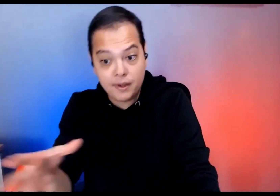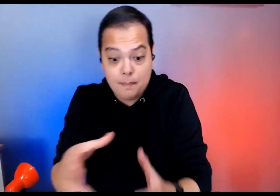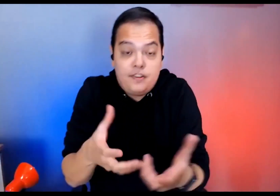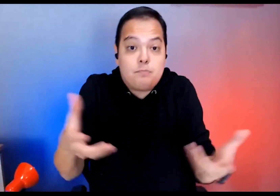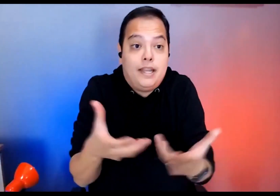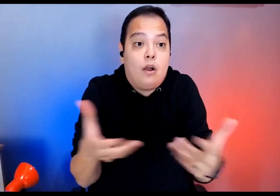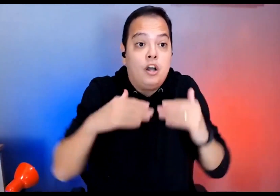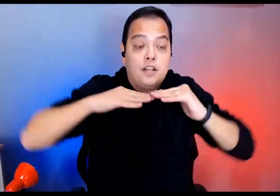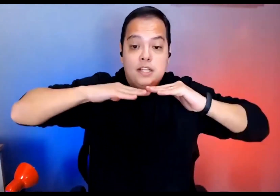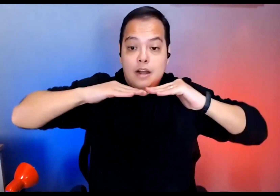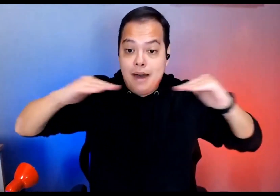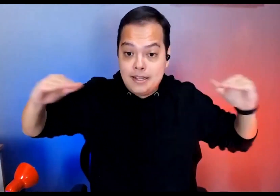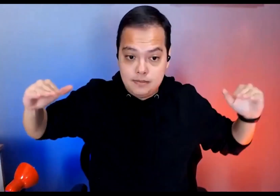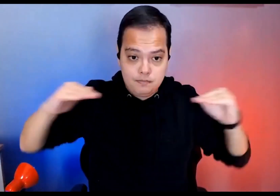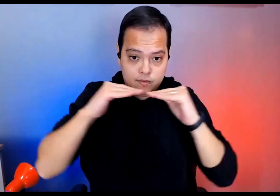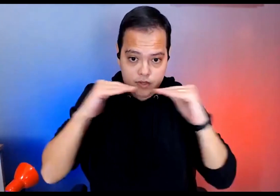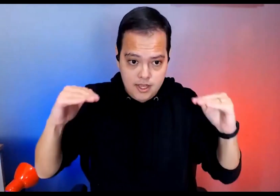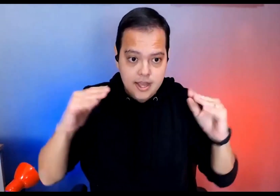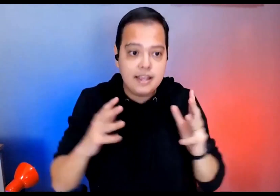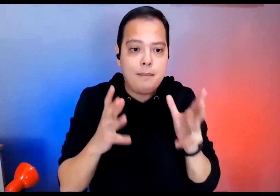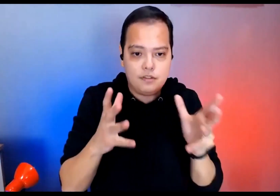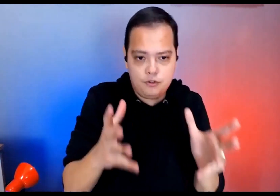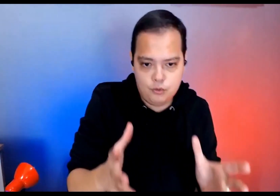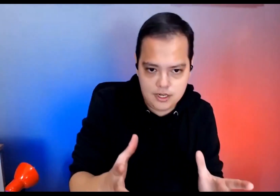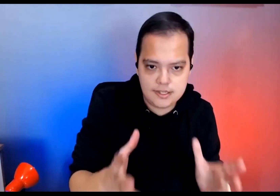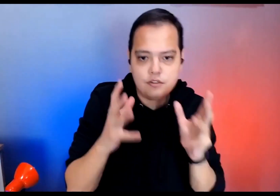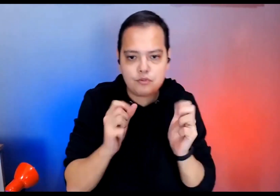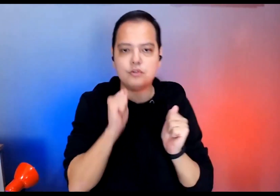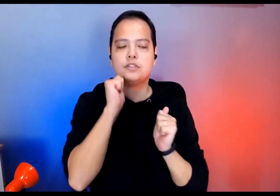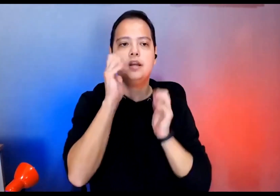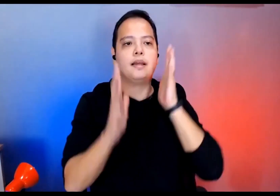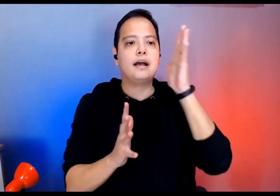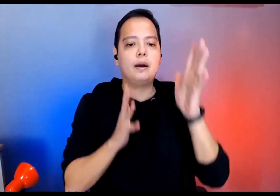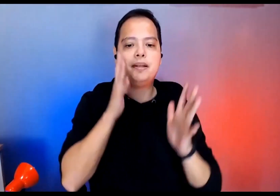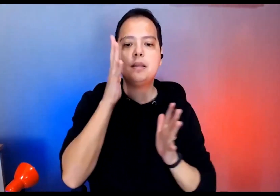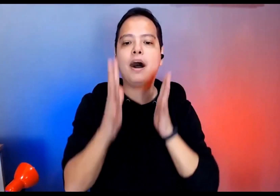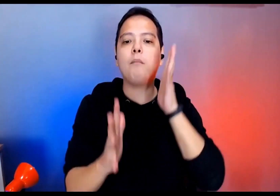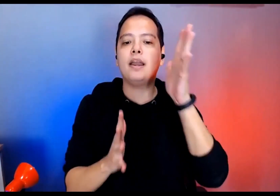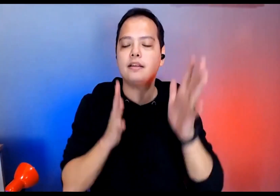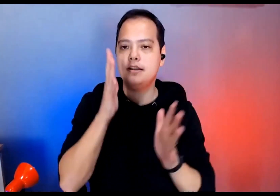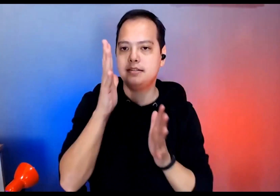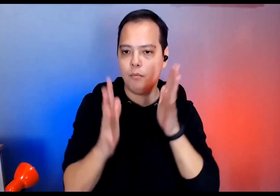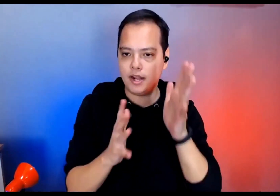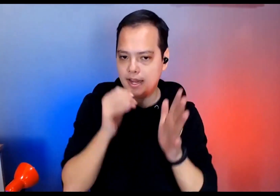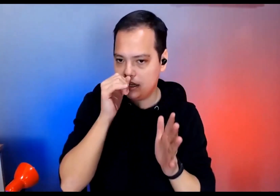fins pedagógicos, a gente precisa ter uma base, ok? E a base que eu estou utilizando são os surdos que a principal maneira deles se comunicarem é a língua de